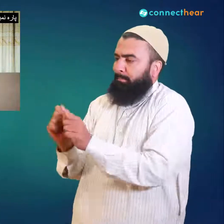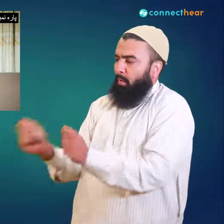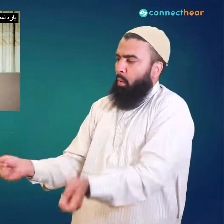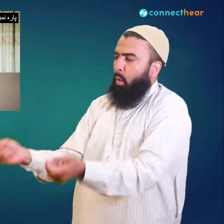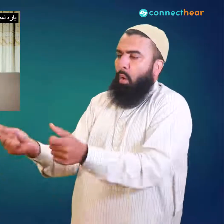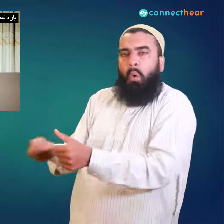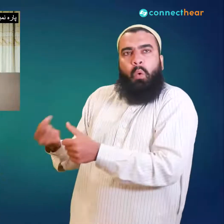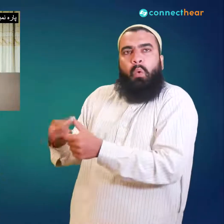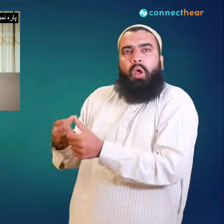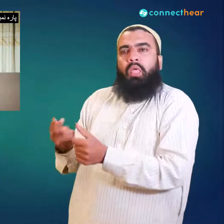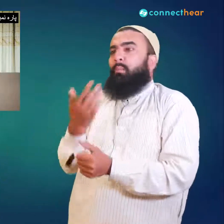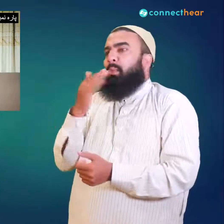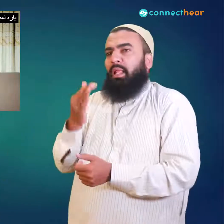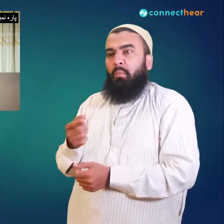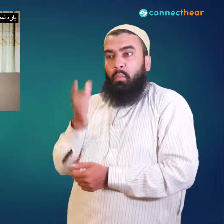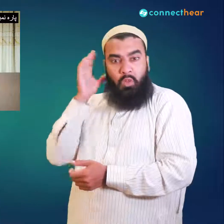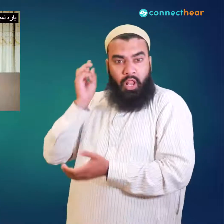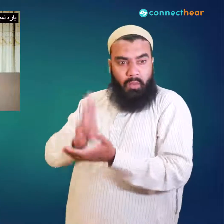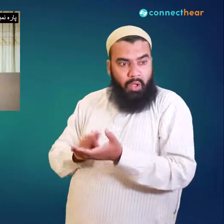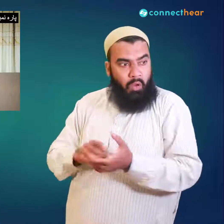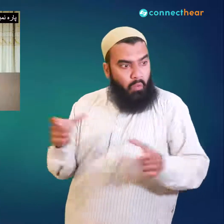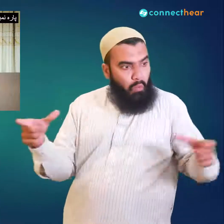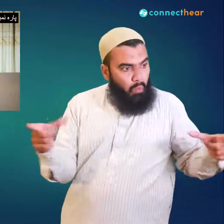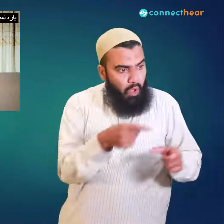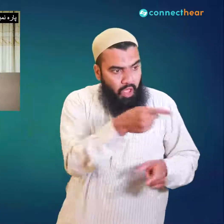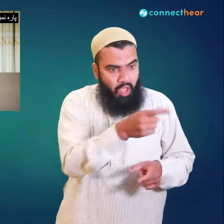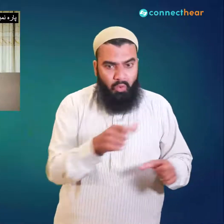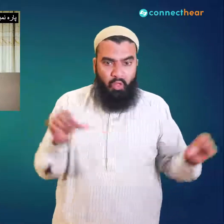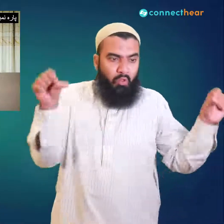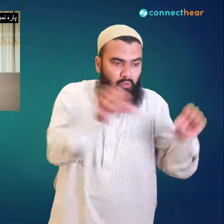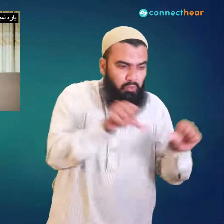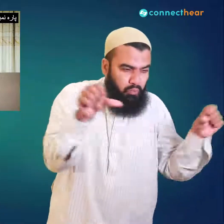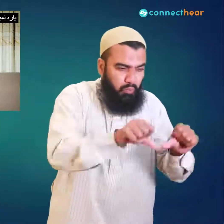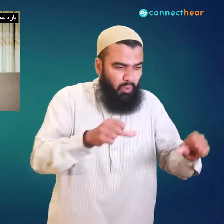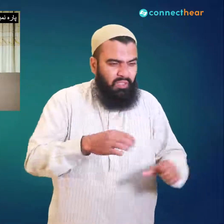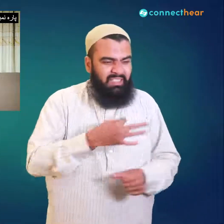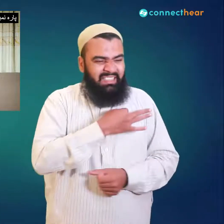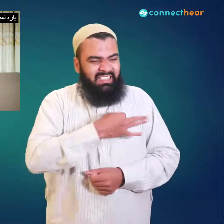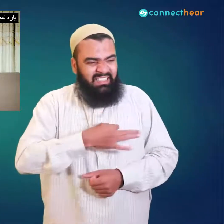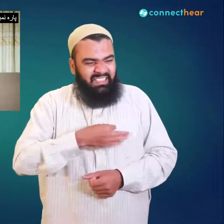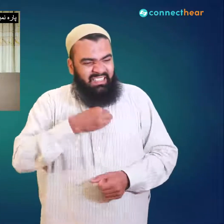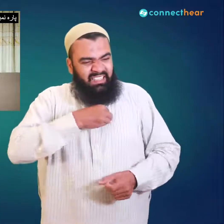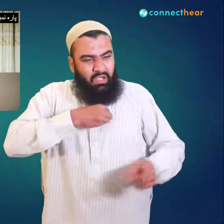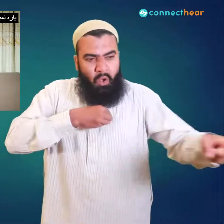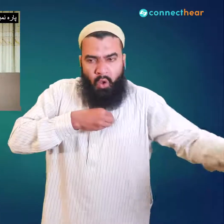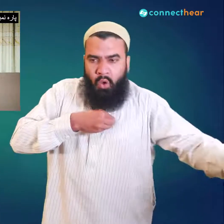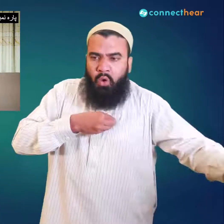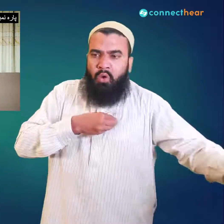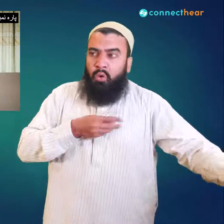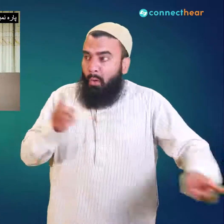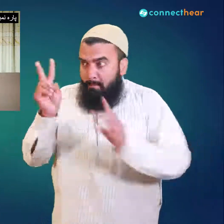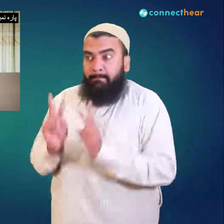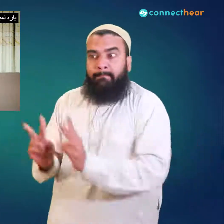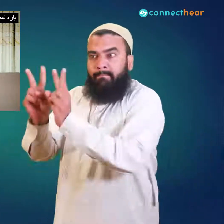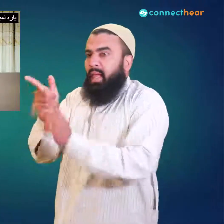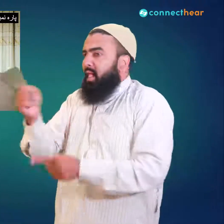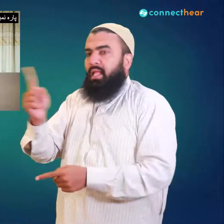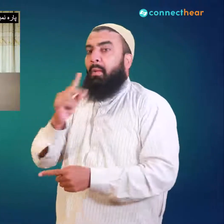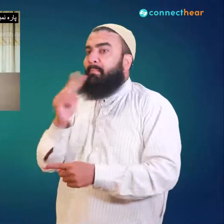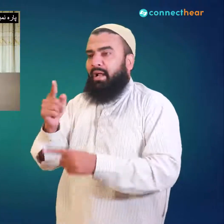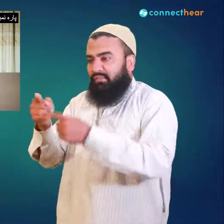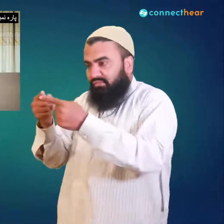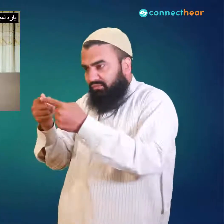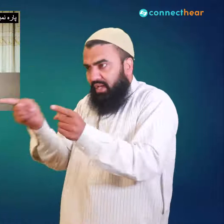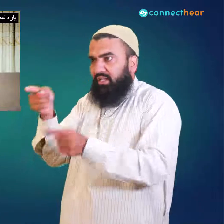ضرار، مسجد ضرار یعنی تکلیف پہنچانا، دکھ پہنچانا۔ دوسرا ان کا مقصد تھا تفریقا بین